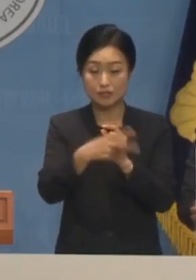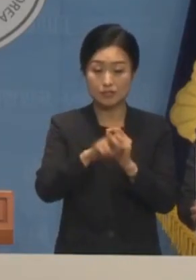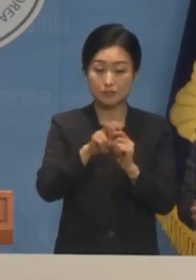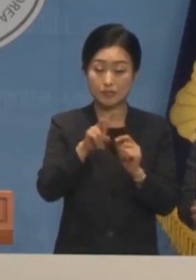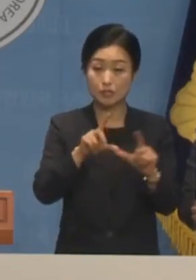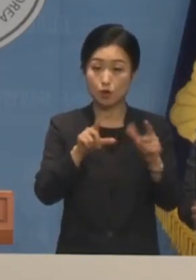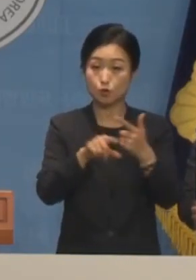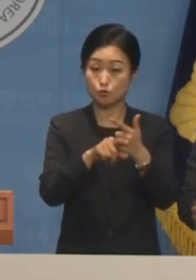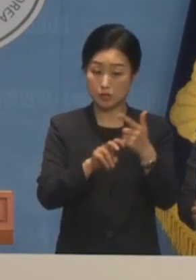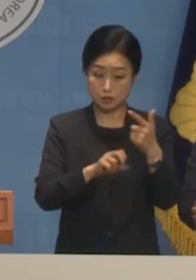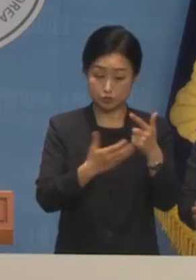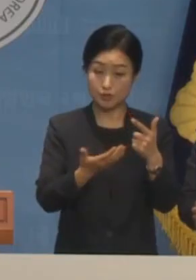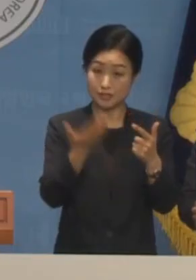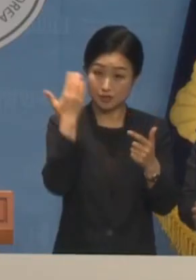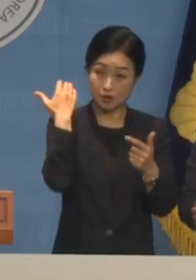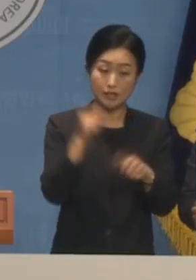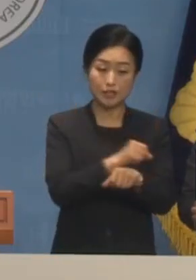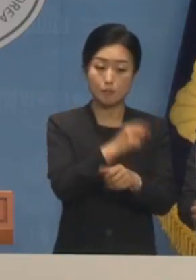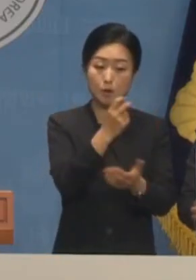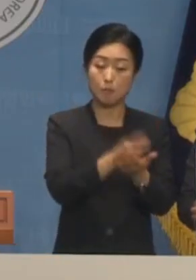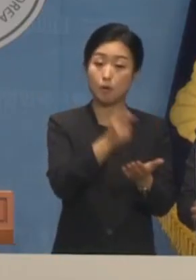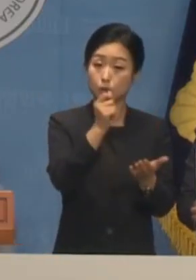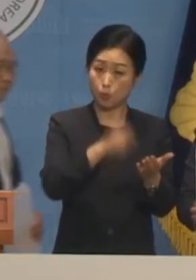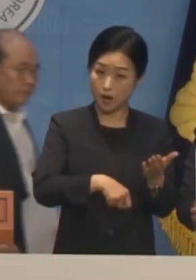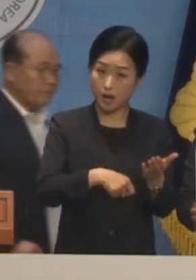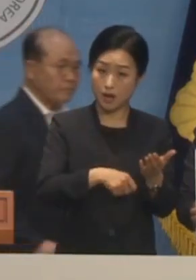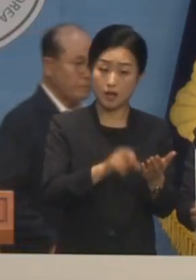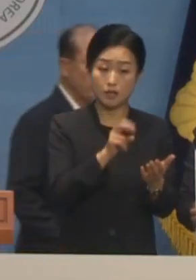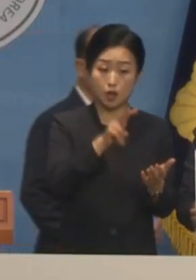여야합의를 통해 국회를 통과한